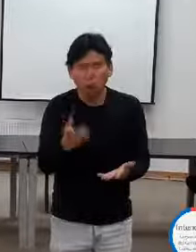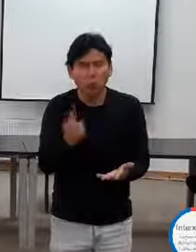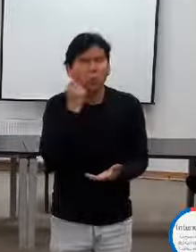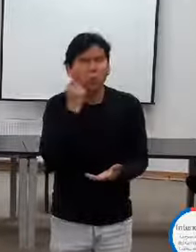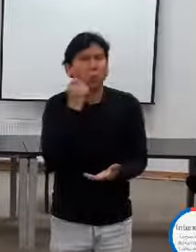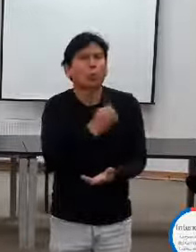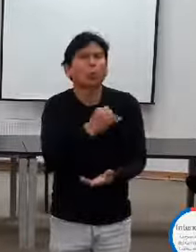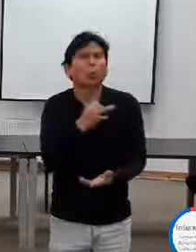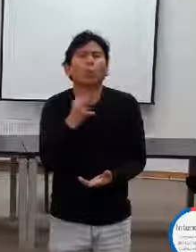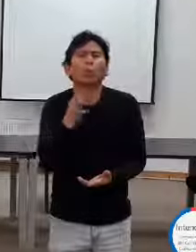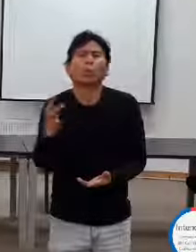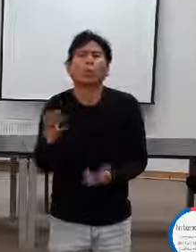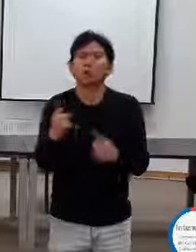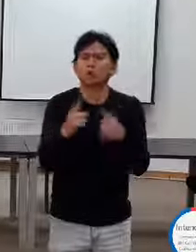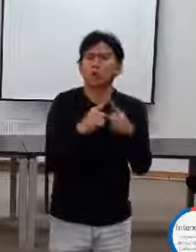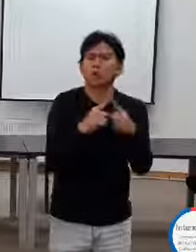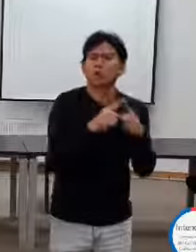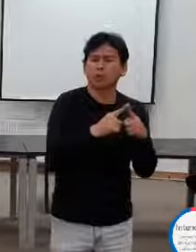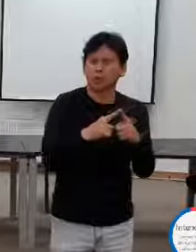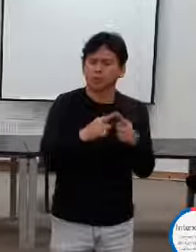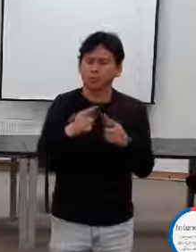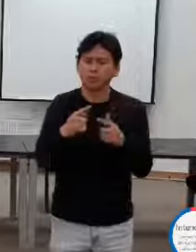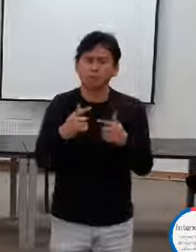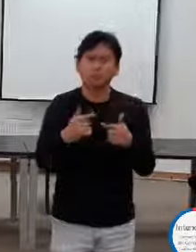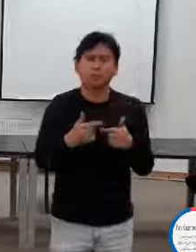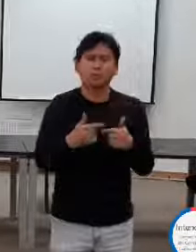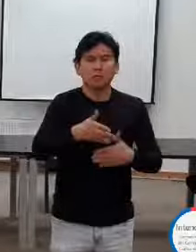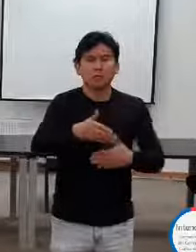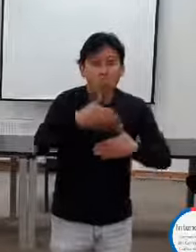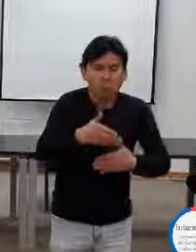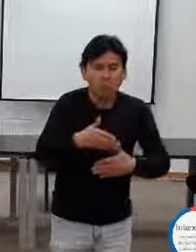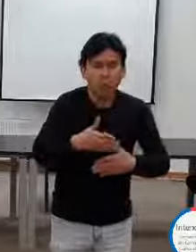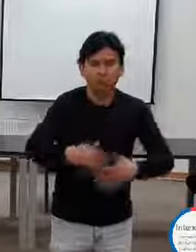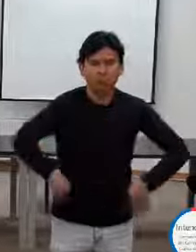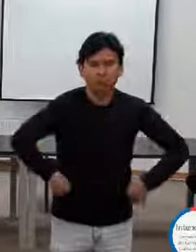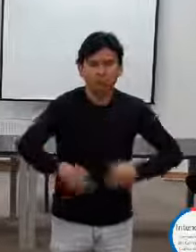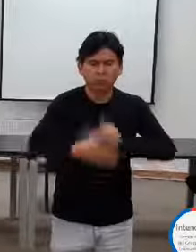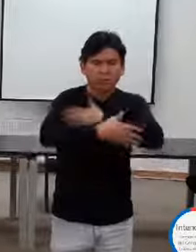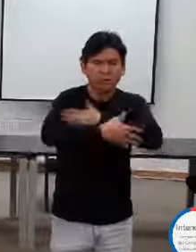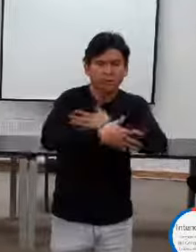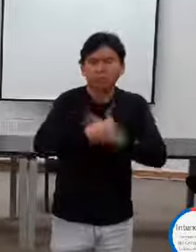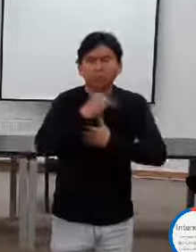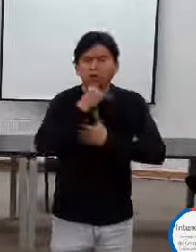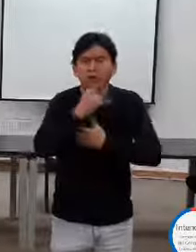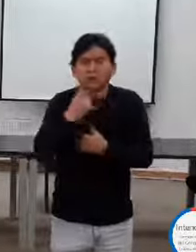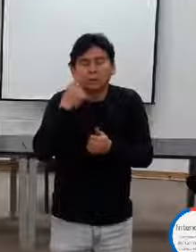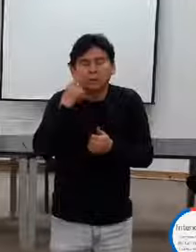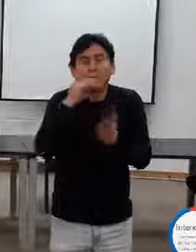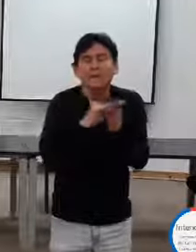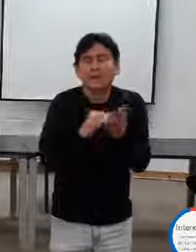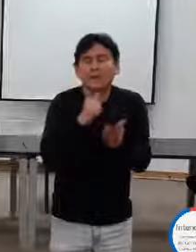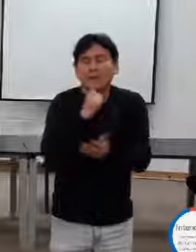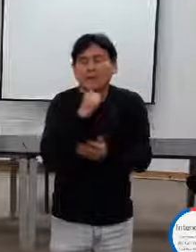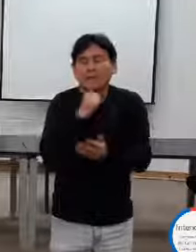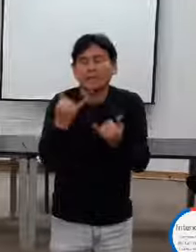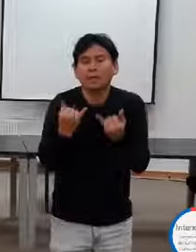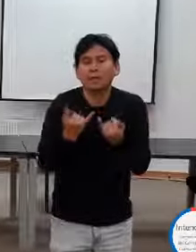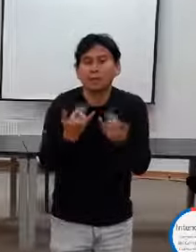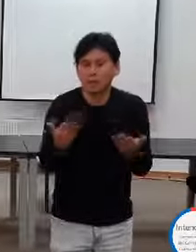qué tipo de contacto tuvo, si fue un saludo así, si fue un saludo de la mano, si fue un... Ese tipo de detalles que